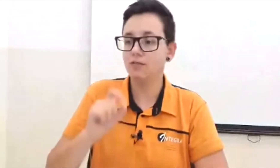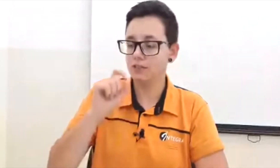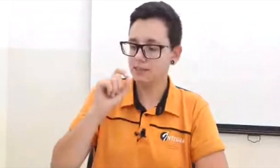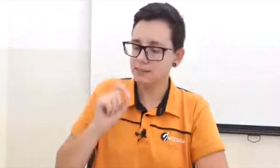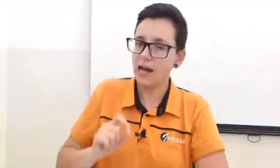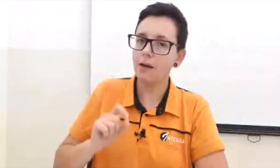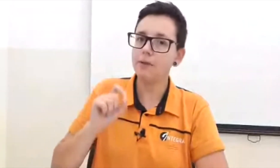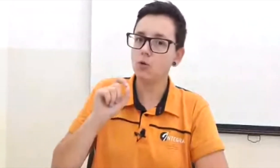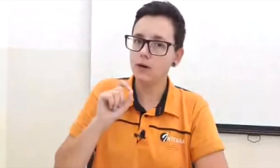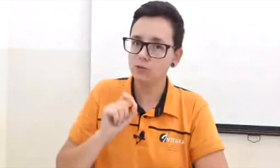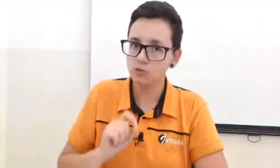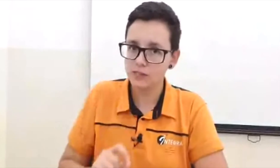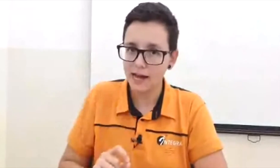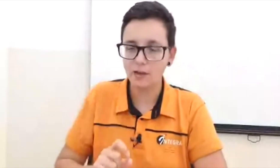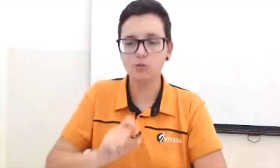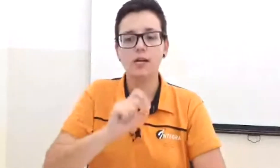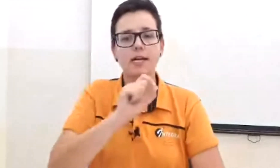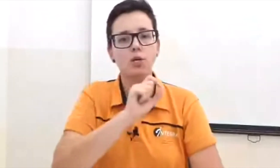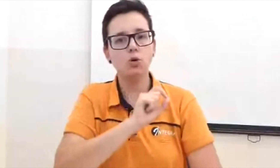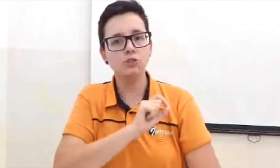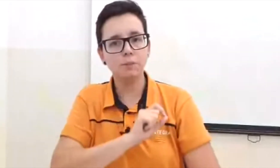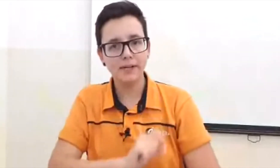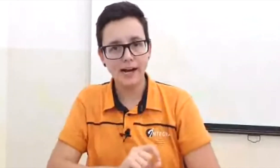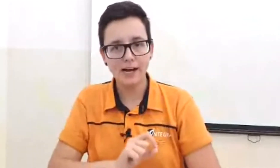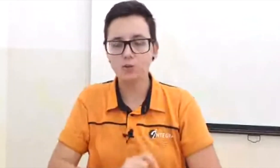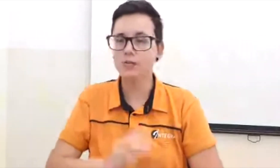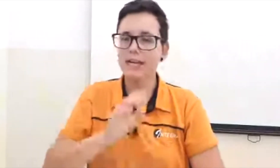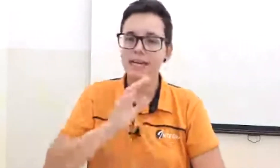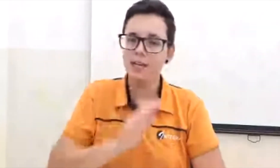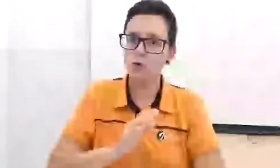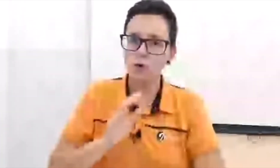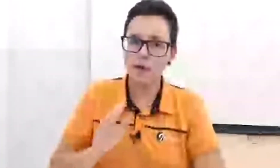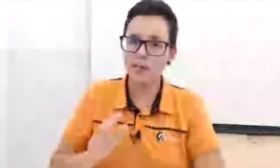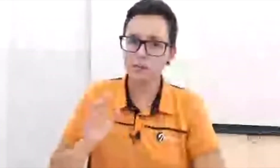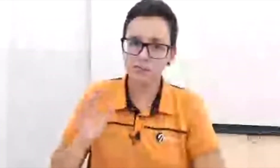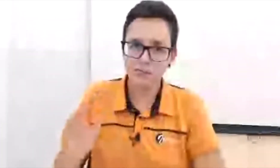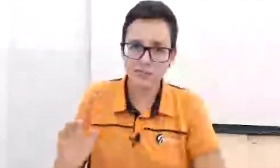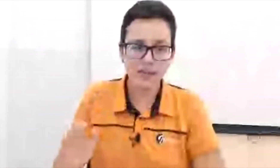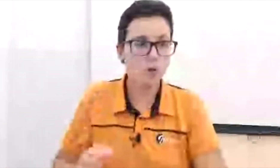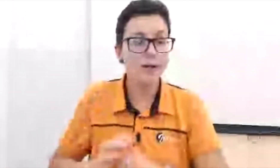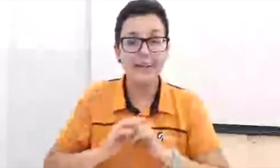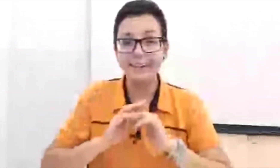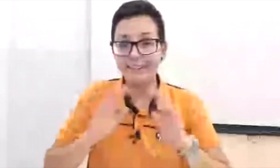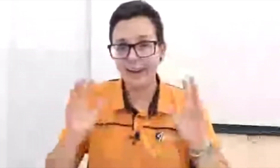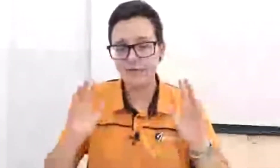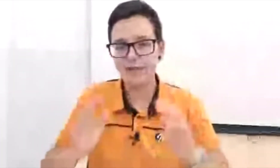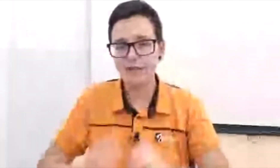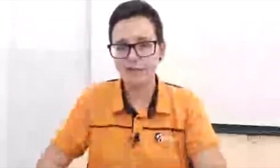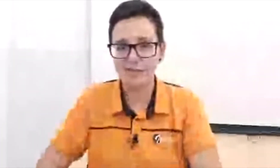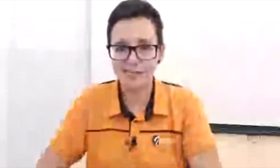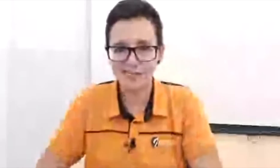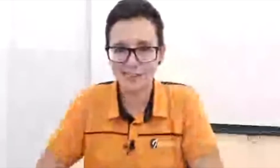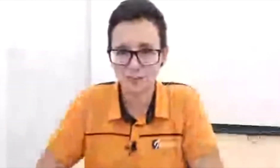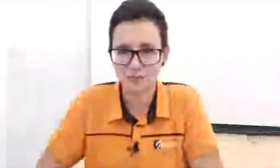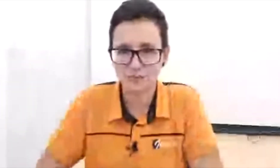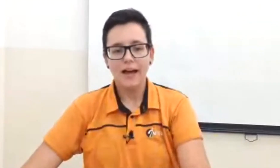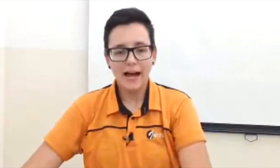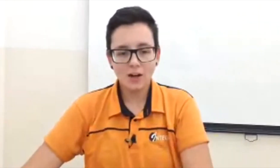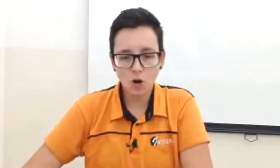você sabe quando usá-los e onde aplicá-los e não comete mais esse erro, nem trava na sinalização.